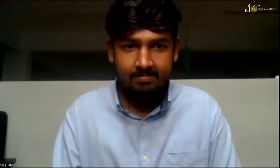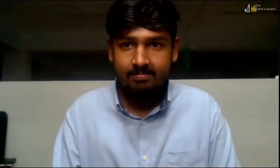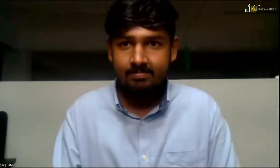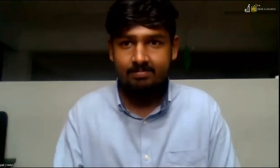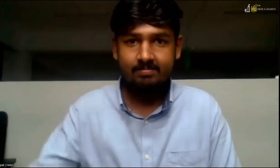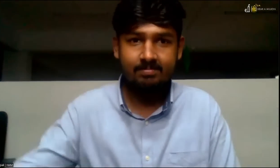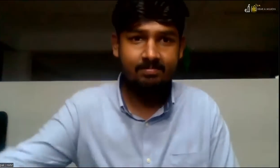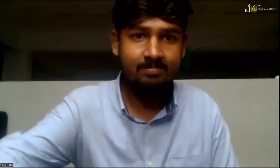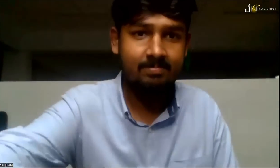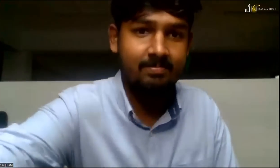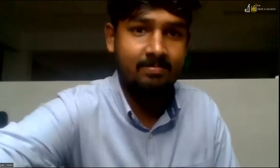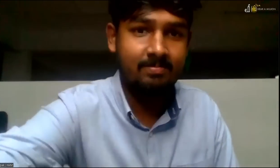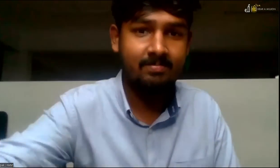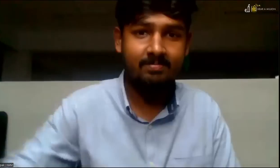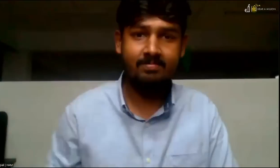hands.